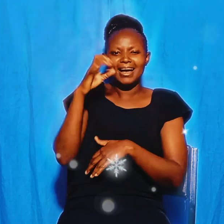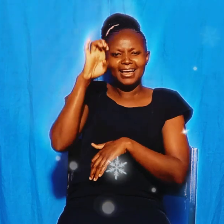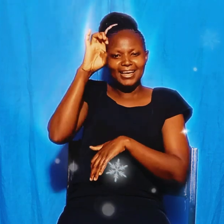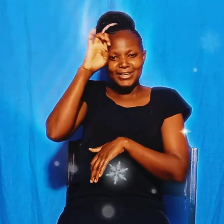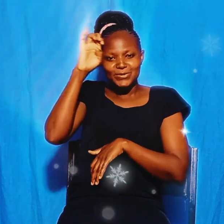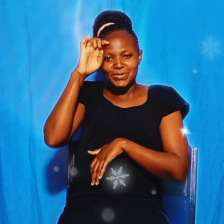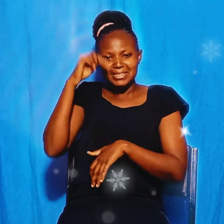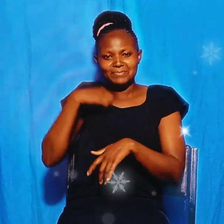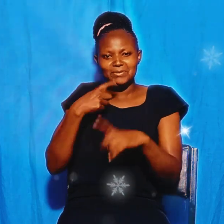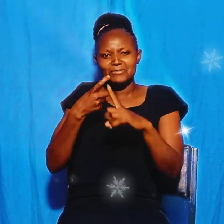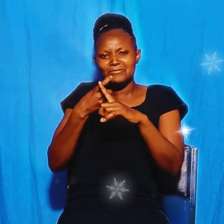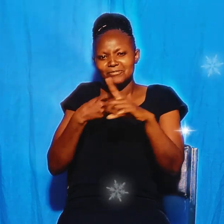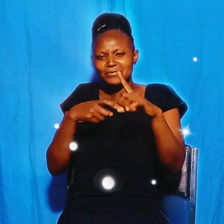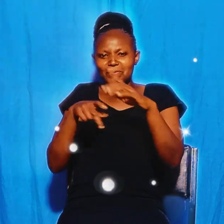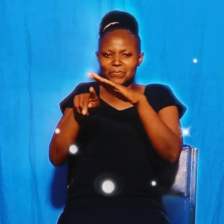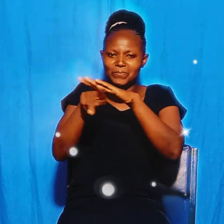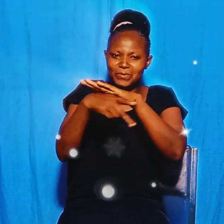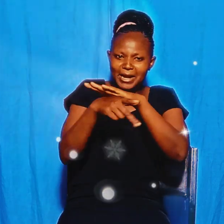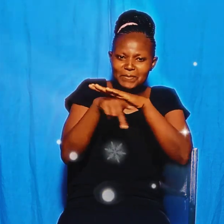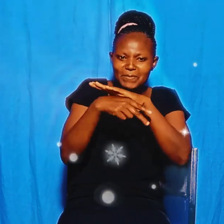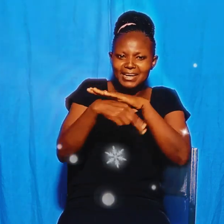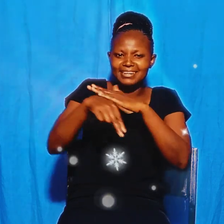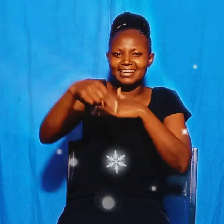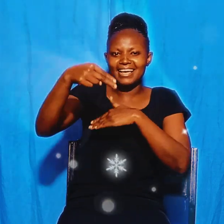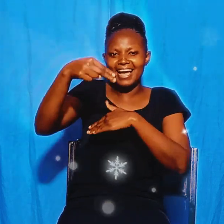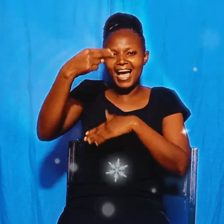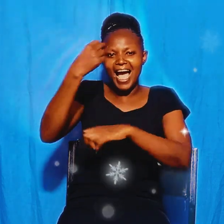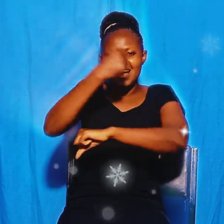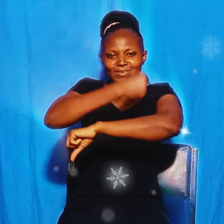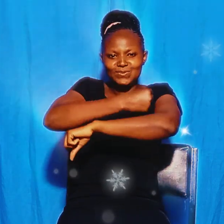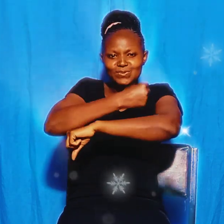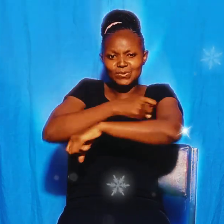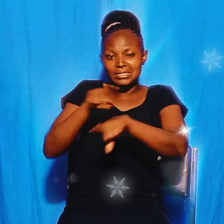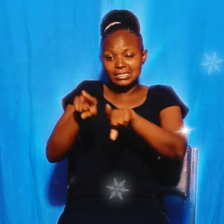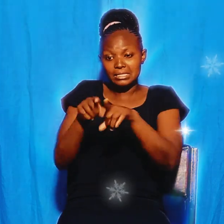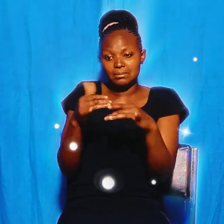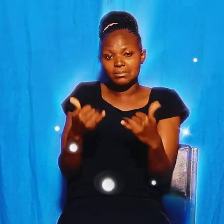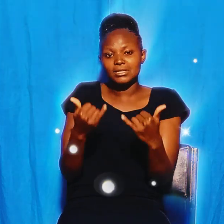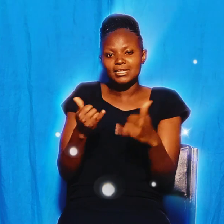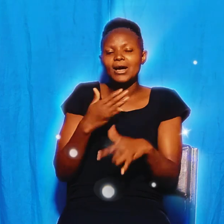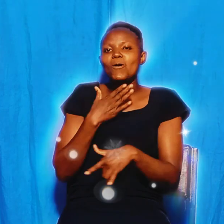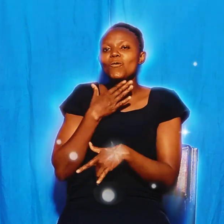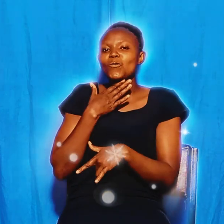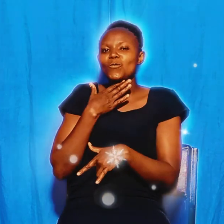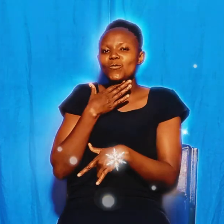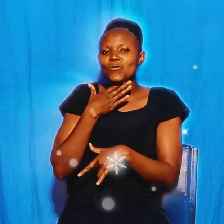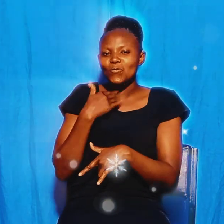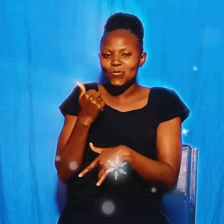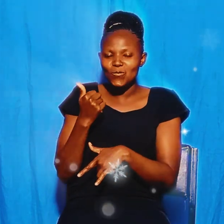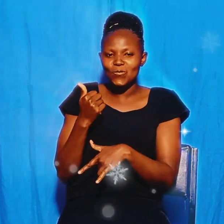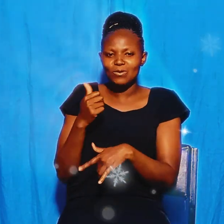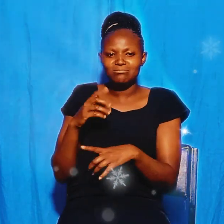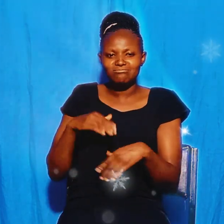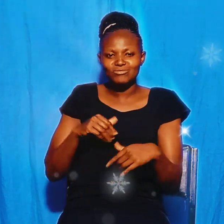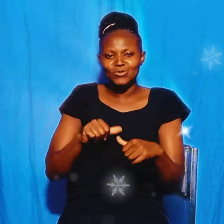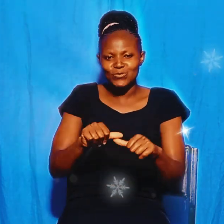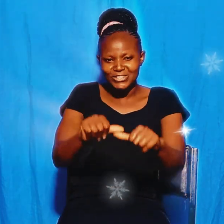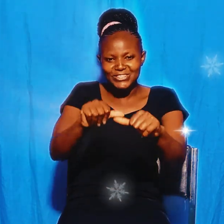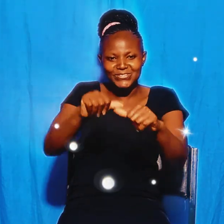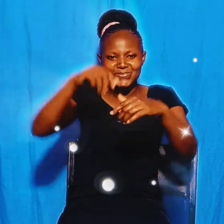college, na yu, meendondo wa university. Na maino haa. Nyei niendo utunga